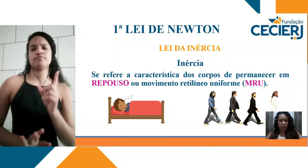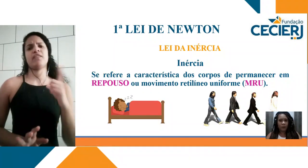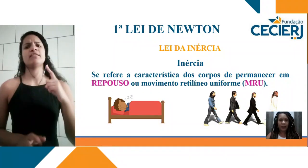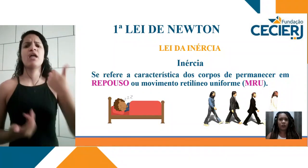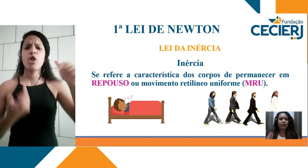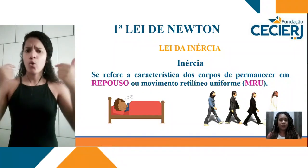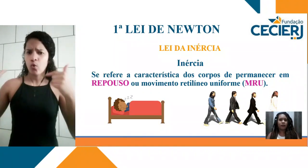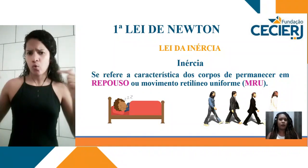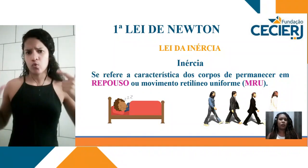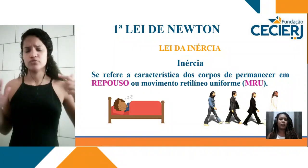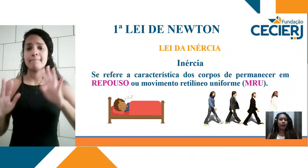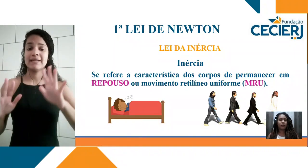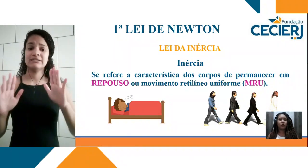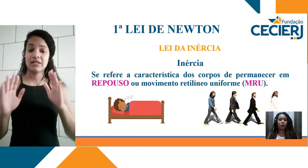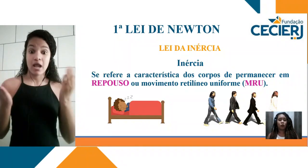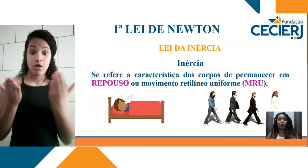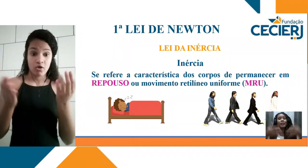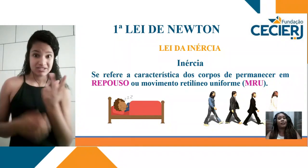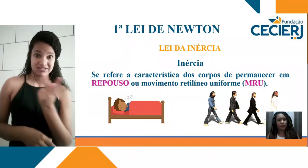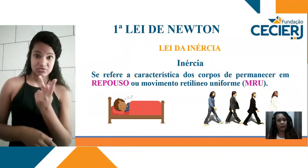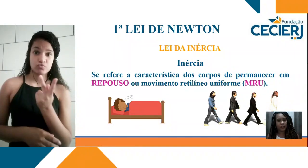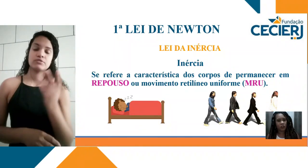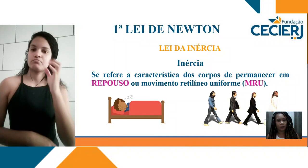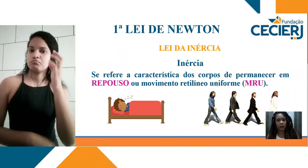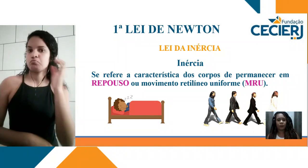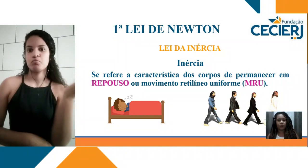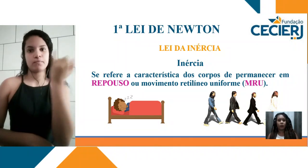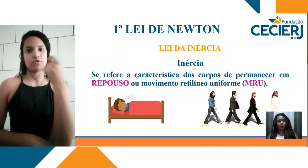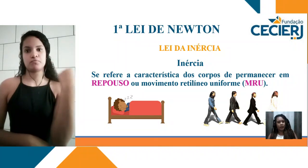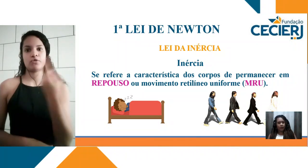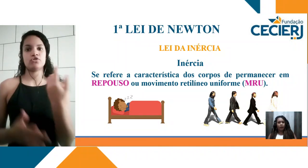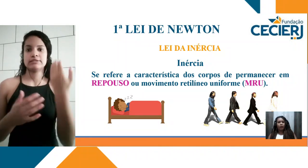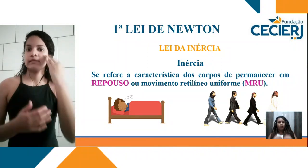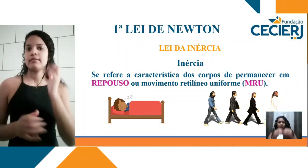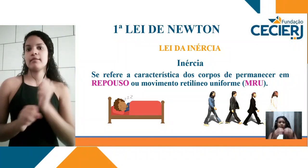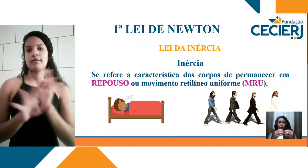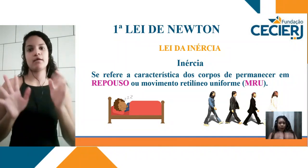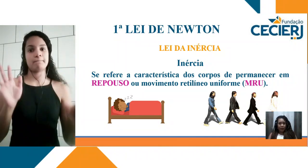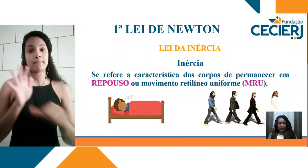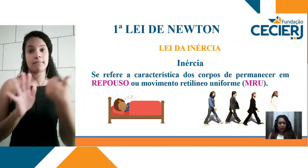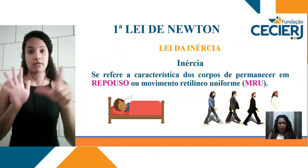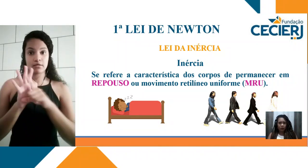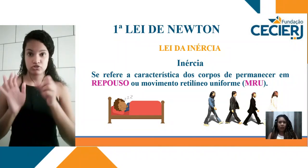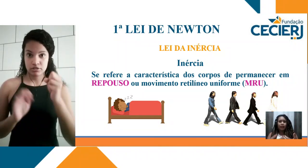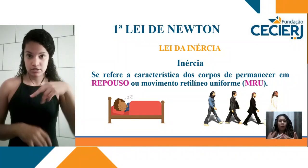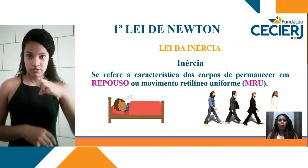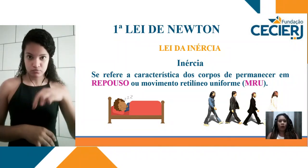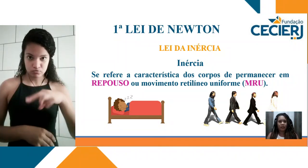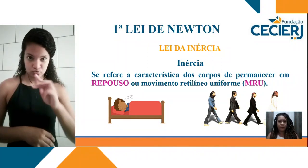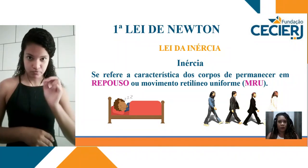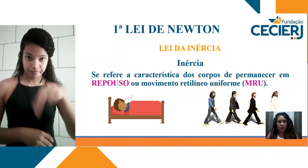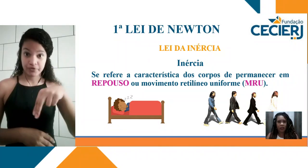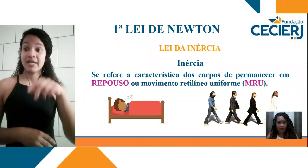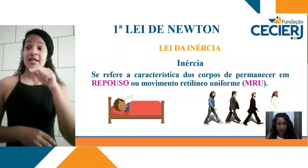Existem outras partes, mas essas que são as que interessam pra gente, porque a gente vai começar a trabalhar a dinâmica. Então, para começar, a gente vai falar sobre a primeira lei de Newton, que é ao